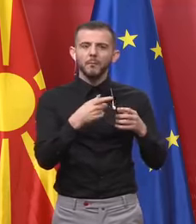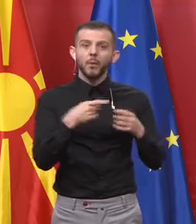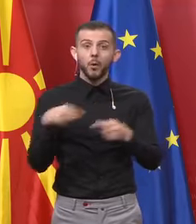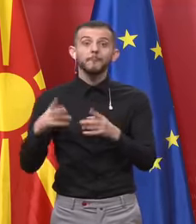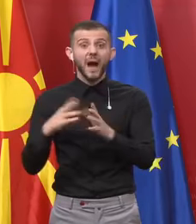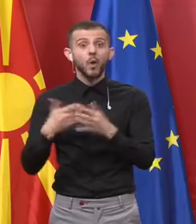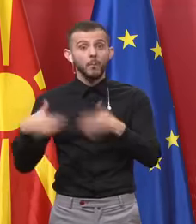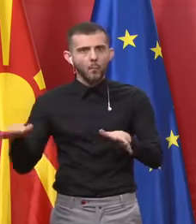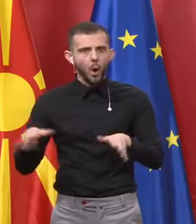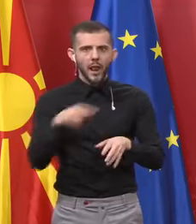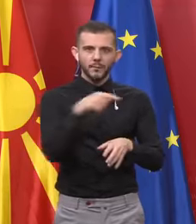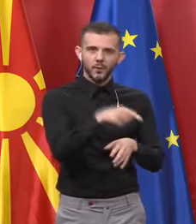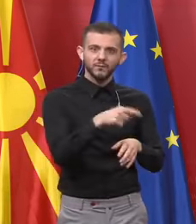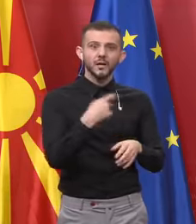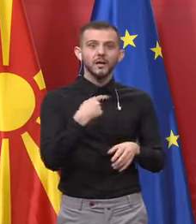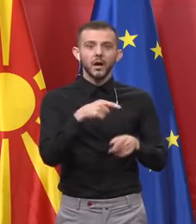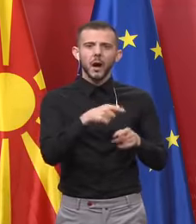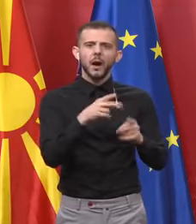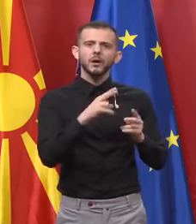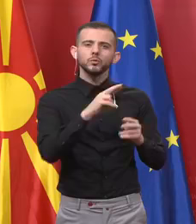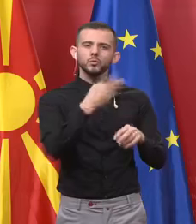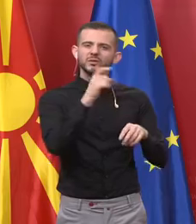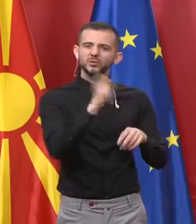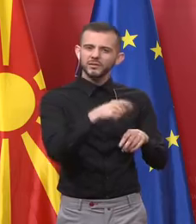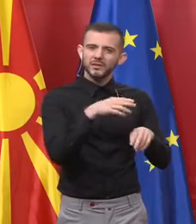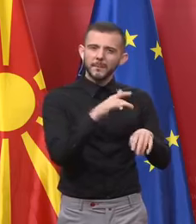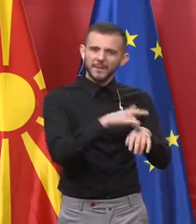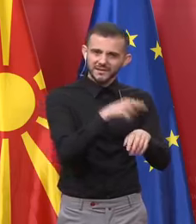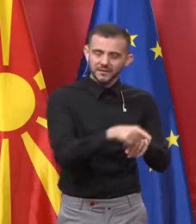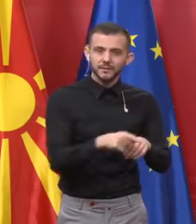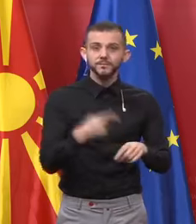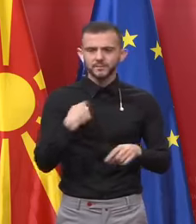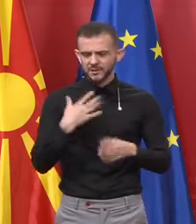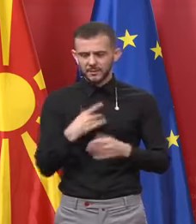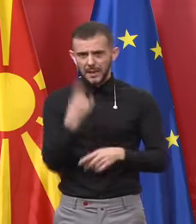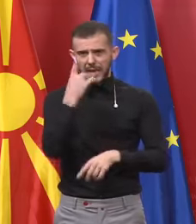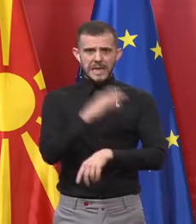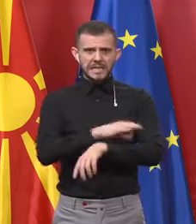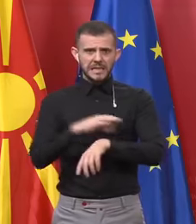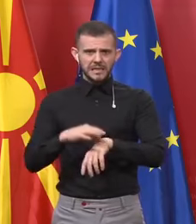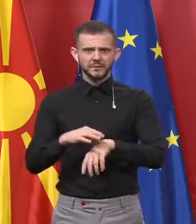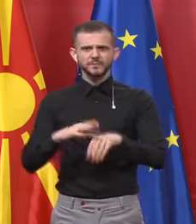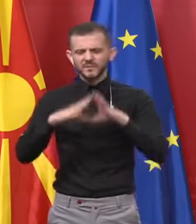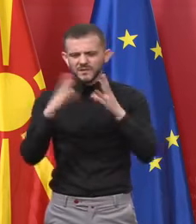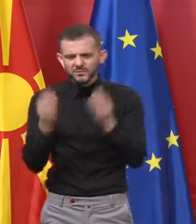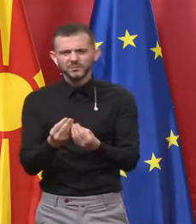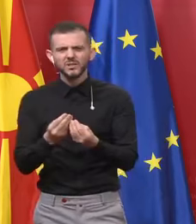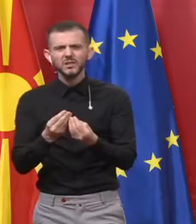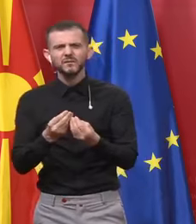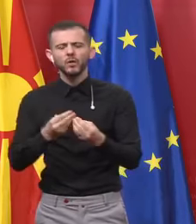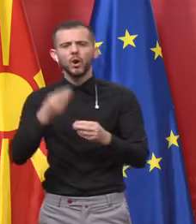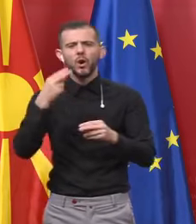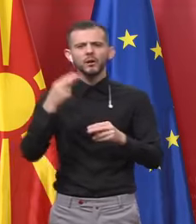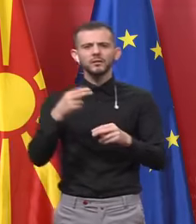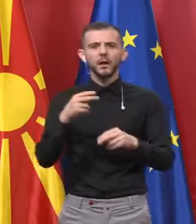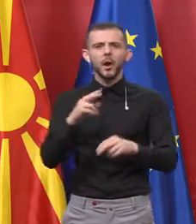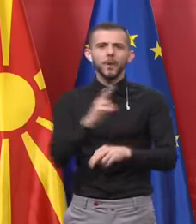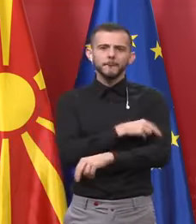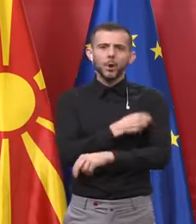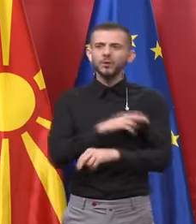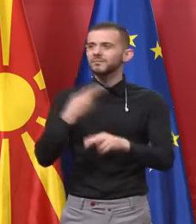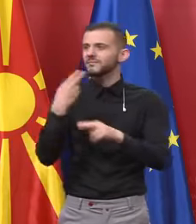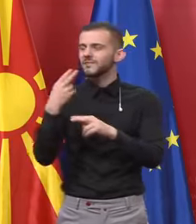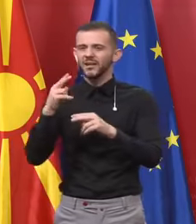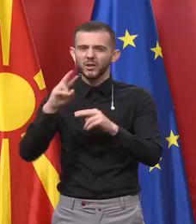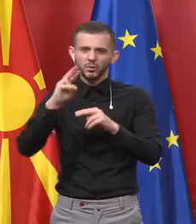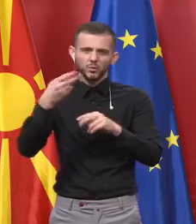е практично да во еден ден се добиваат сите резултати од сите болници надвор од Скопје, со